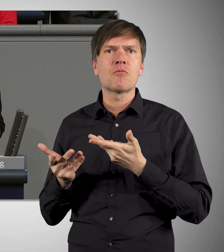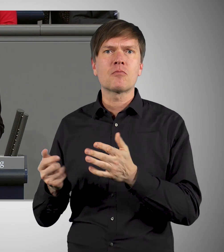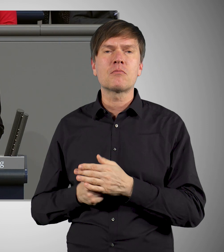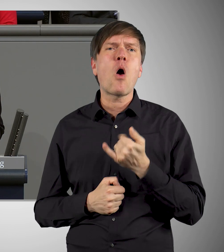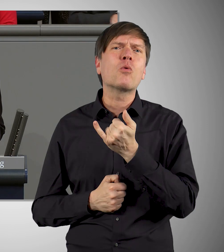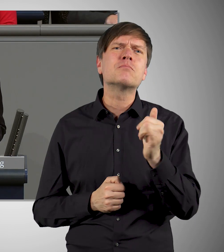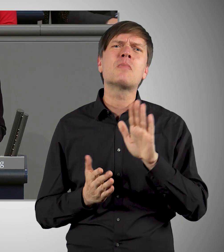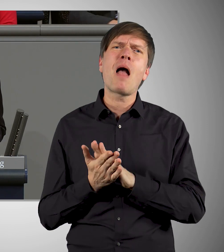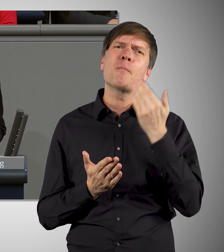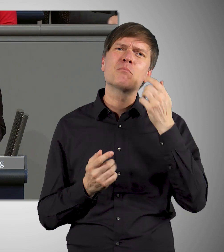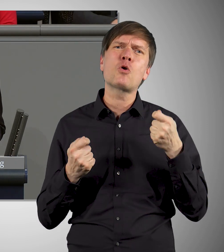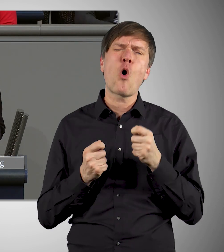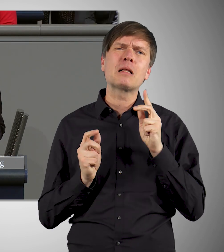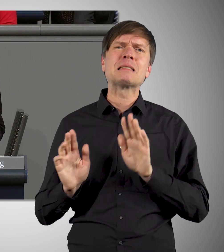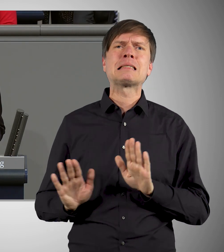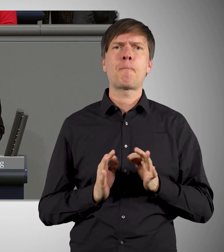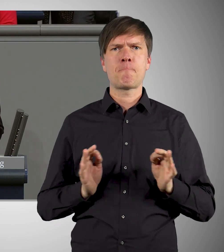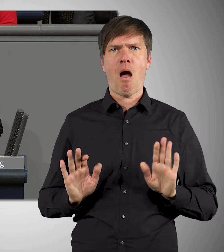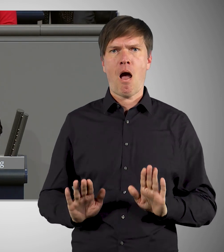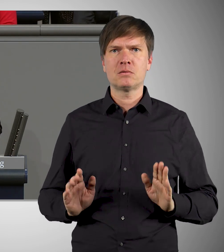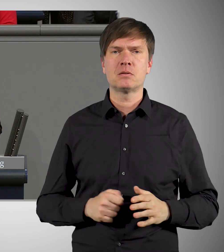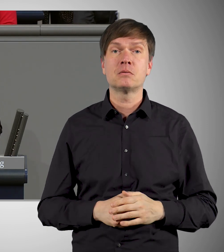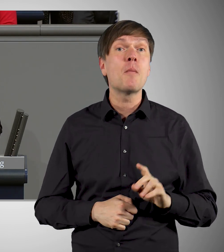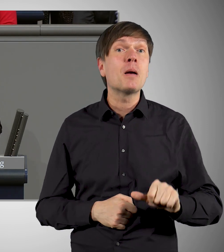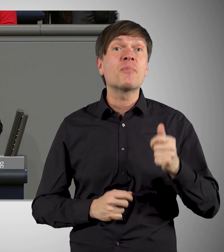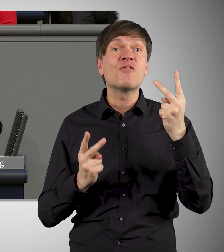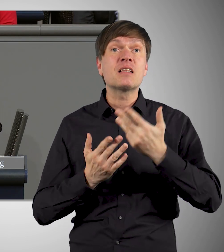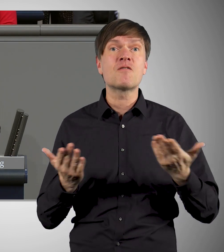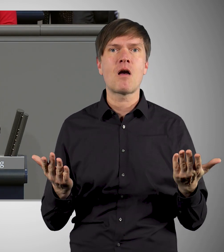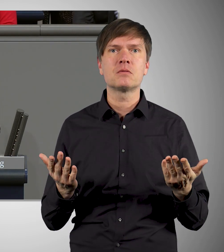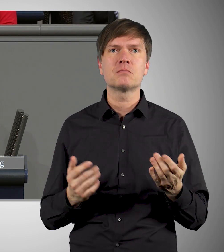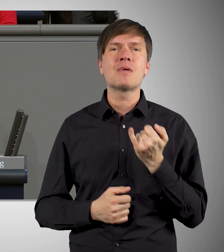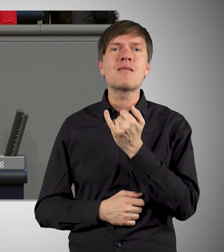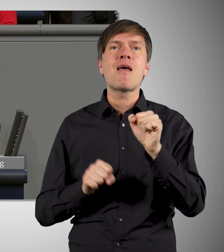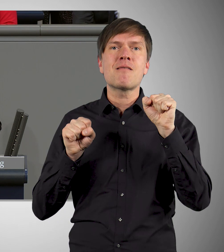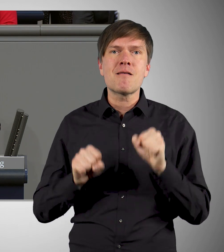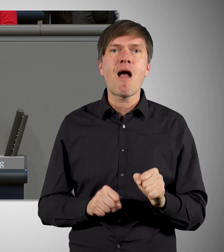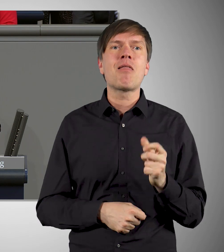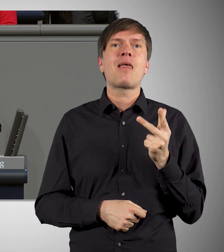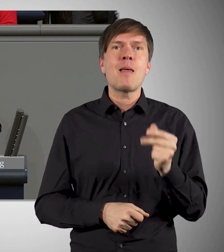alle sollten unsere Kontakte weiter behutsam einschränken. Aber am allerwichtigsten ist,